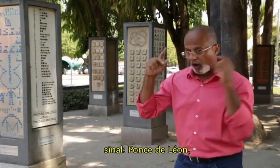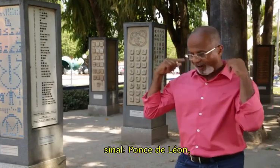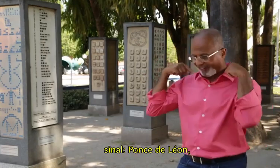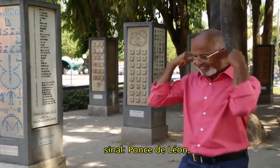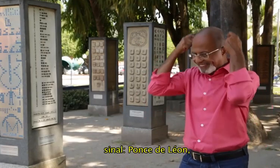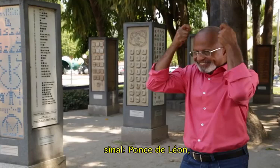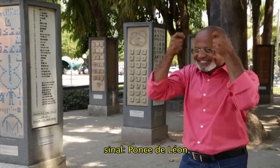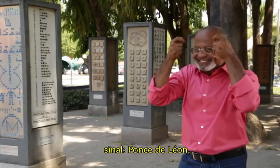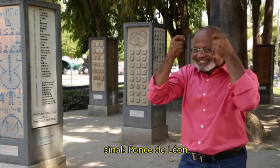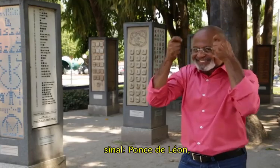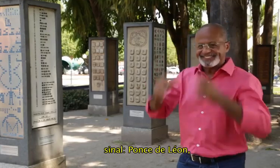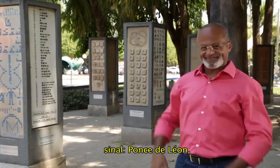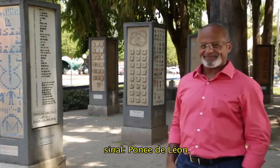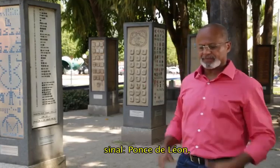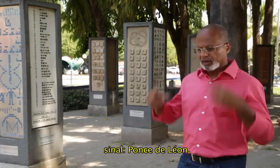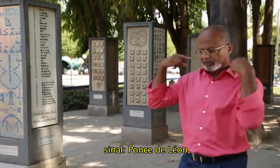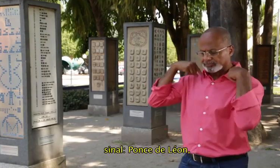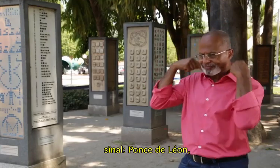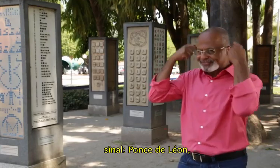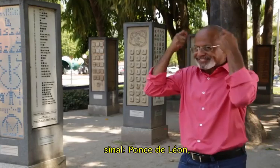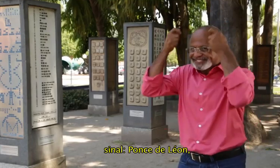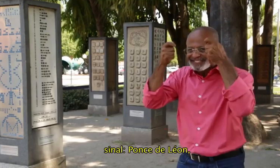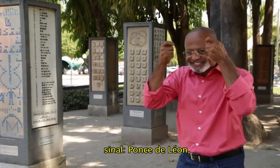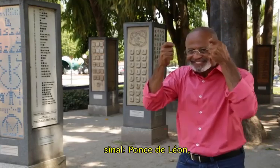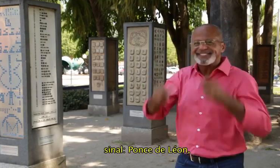Sinal Ponce de León